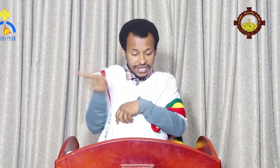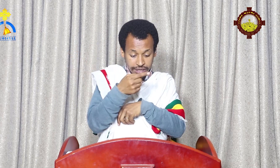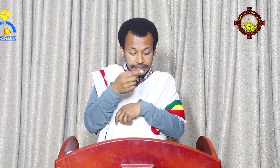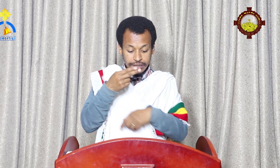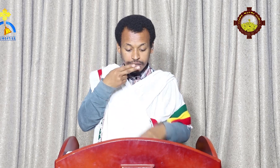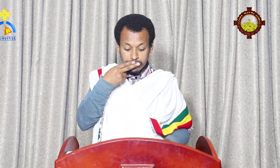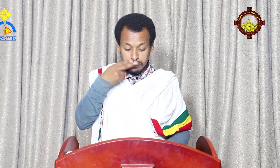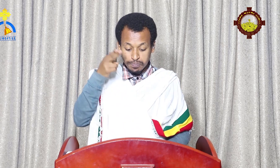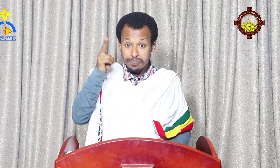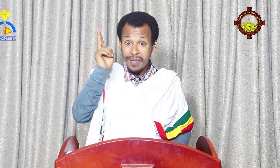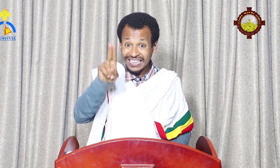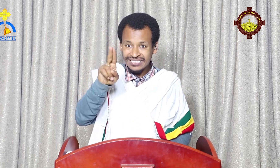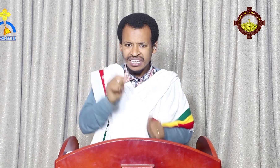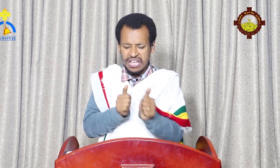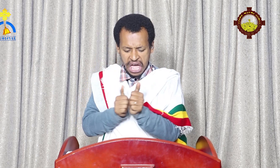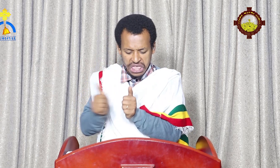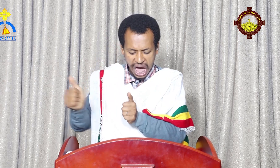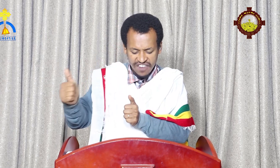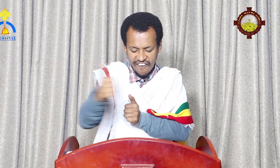ሂድ ቢያት ያልፋል።